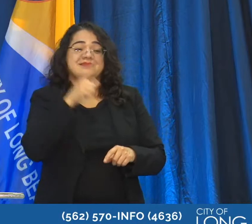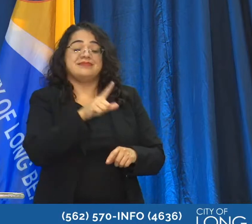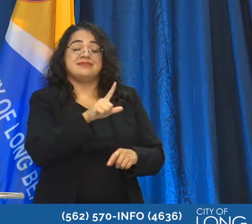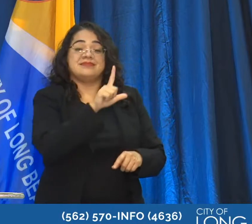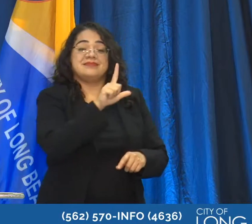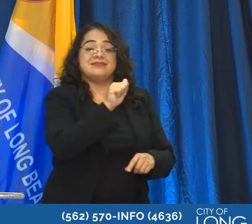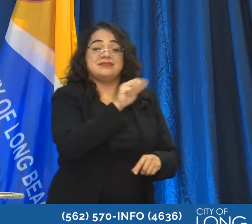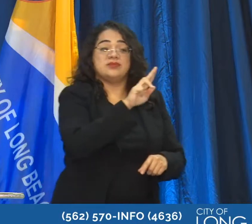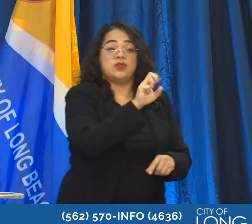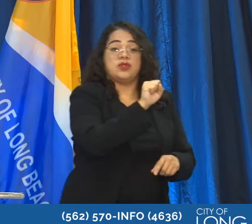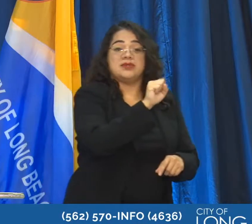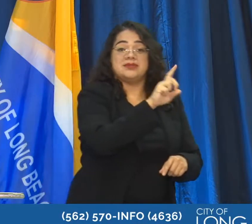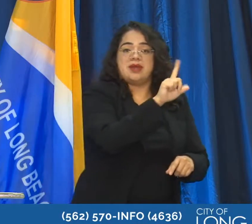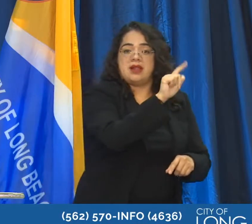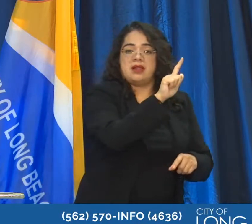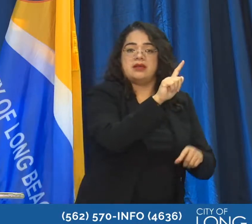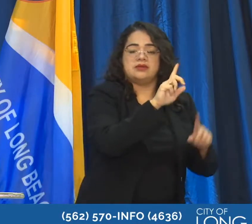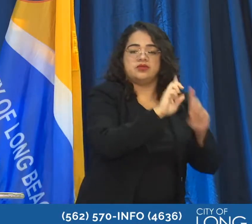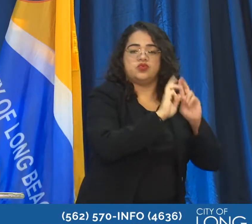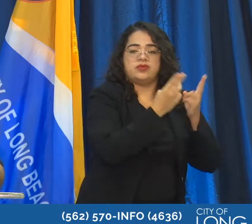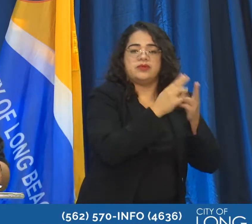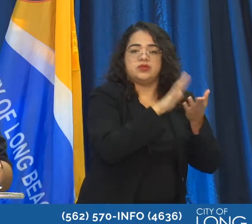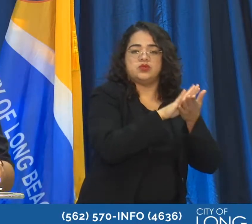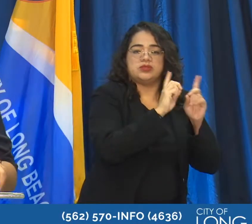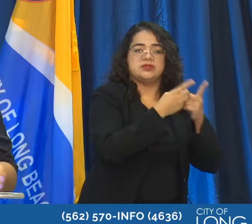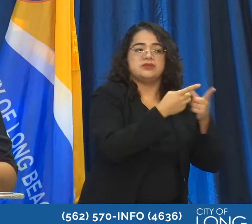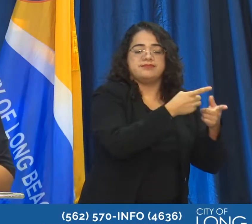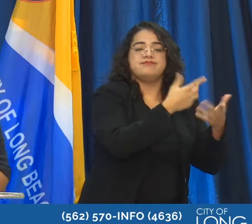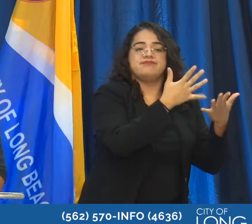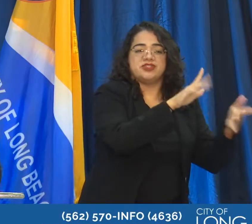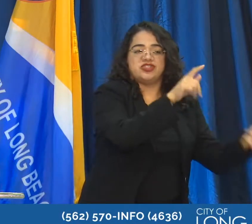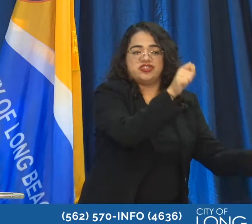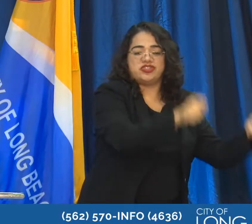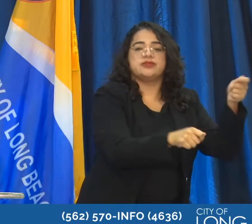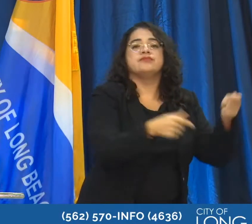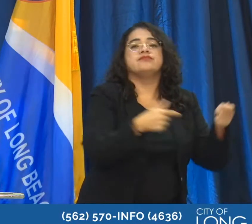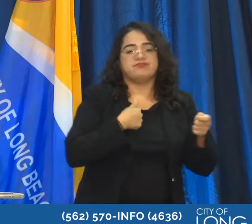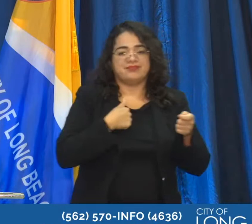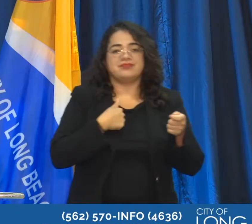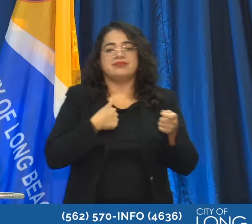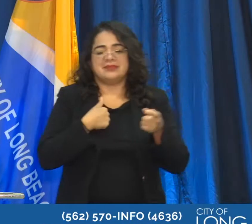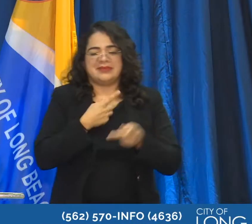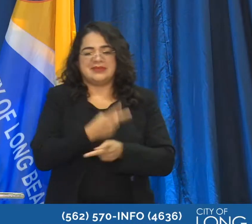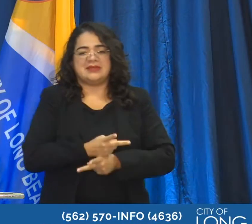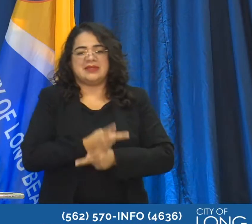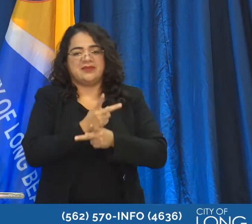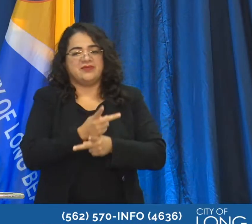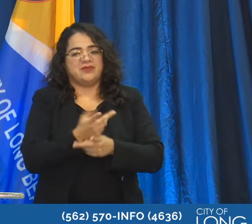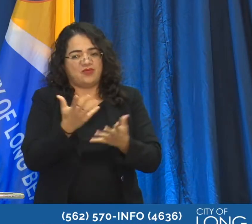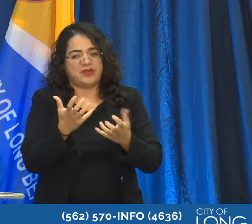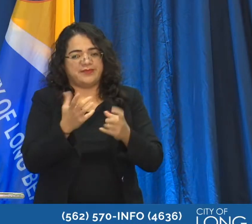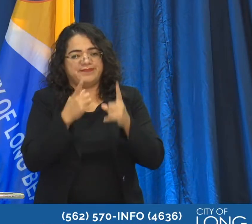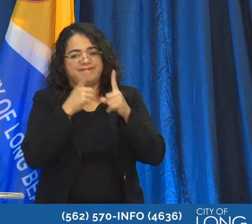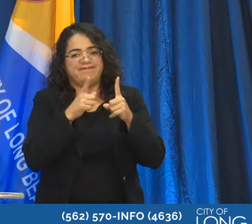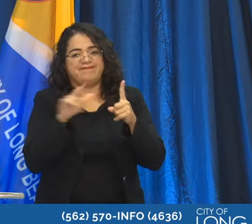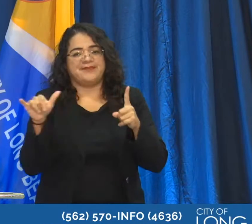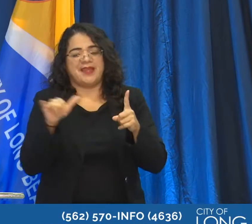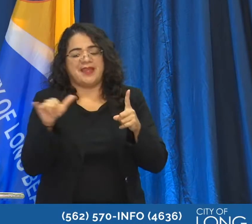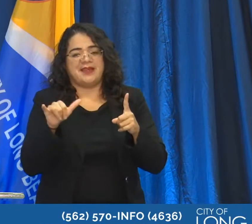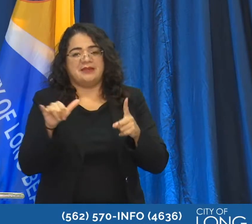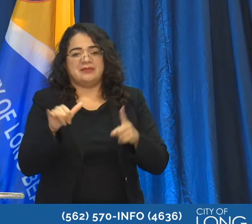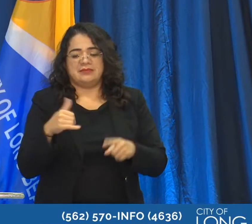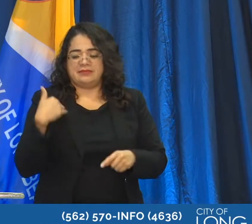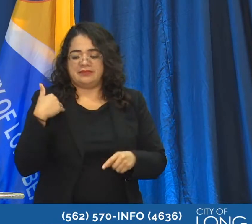ellos, y por lo tanto nosotros también vamos a seguir esas pautas, y el distrito decidió desde el